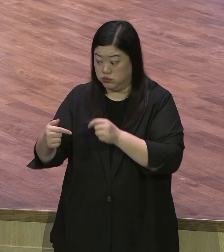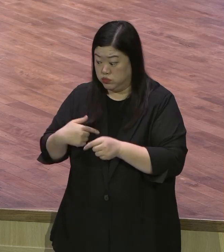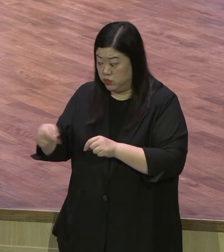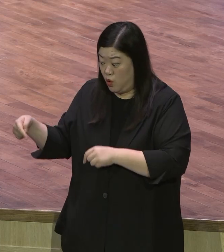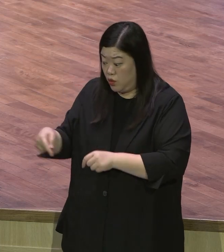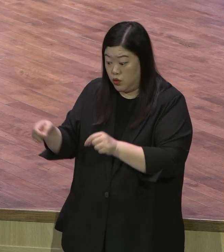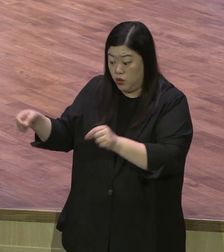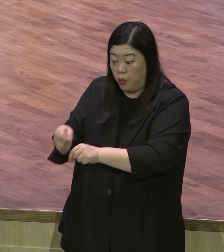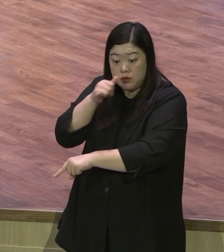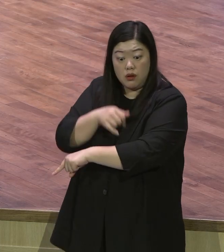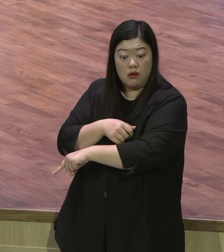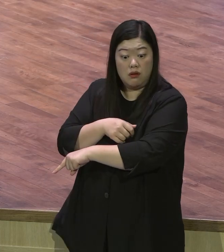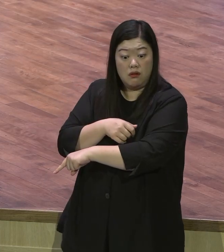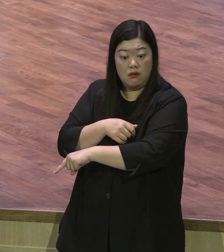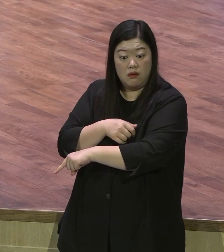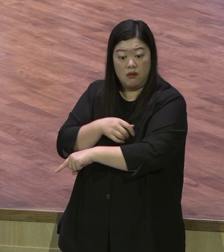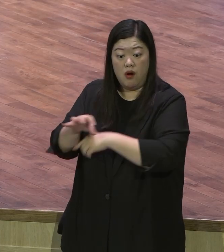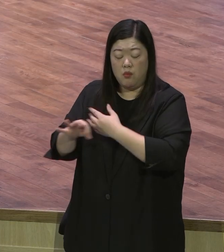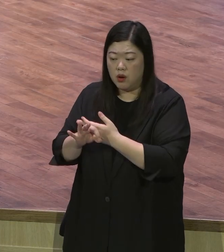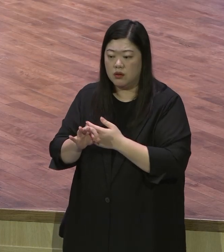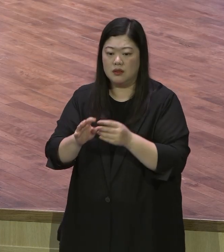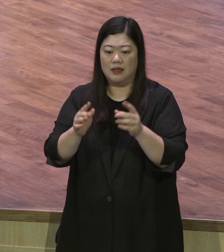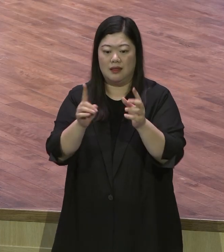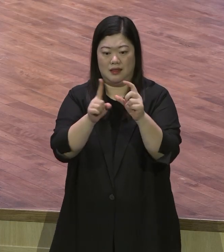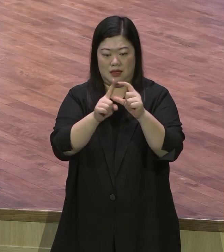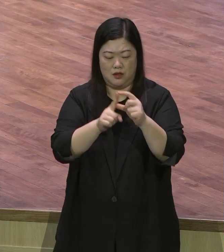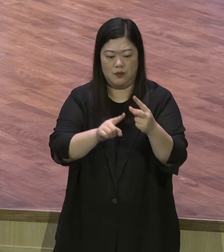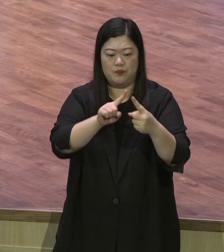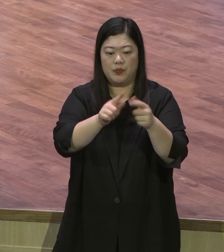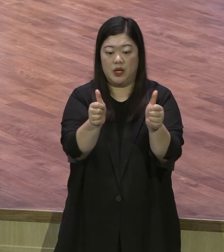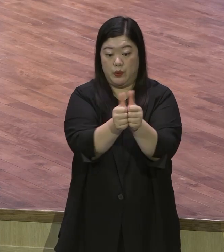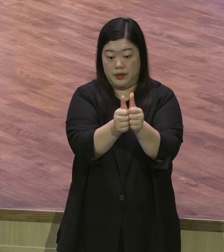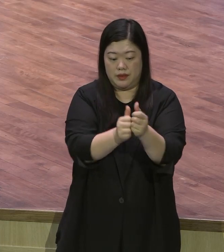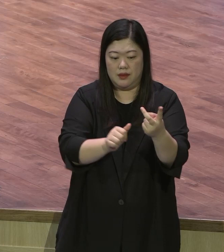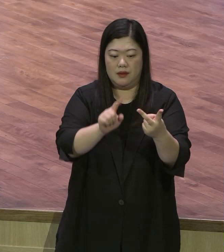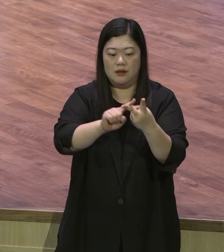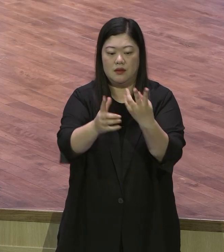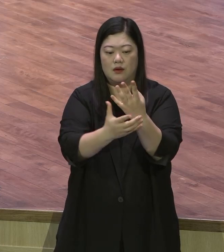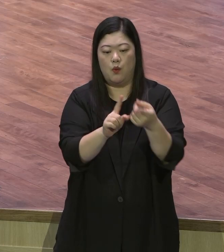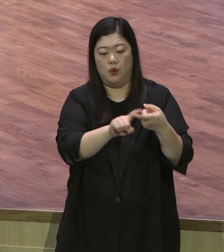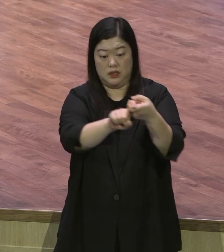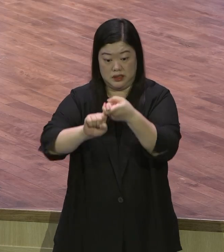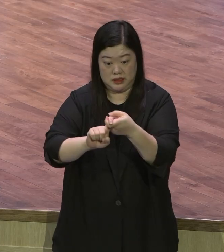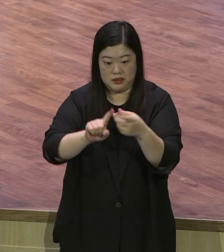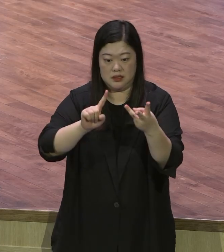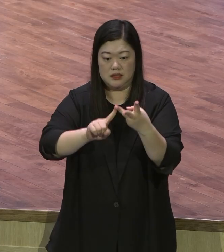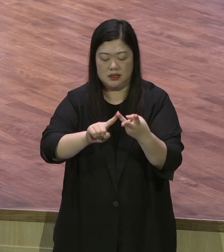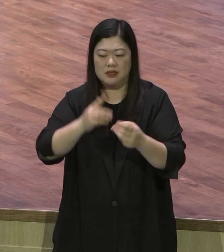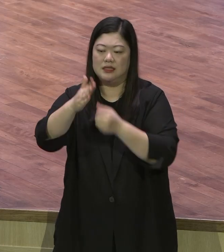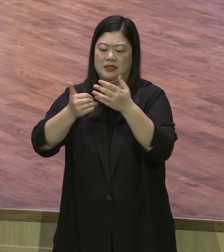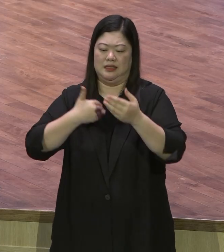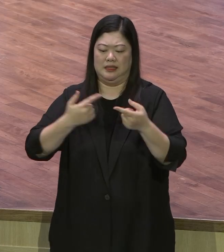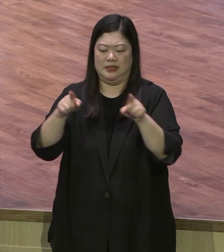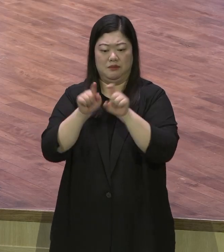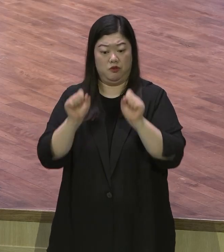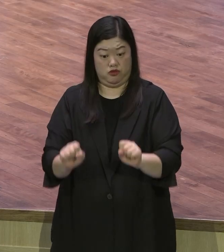아멘. 그때 With Oneness Emmanuel 이 의미를 아셔야 돼요. 24시